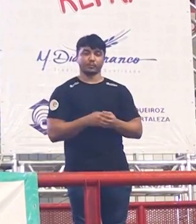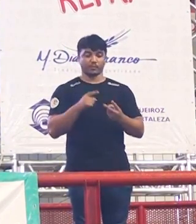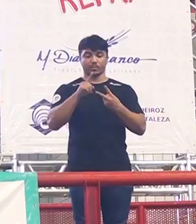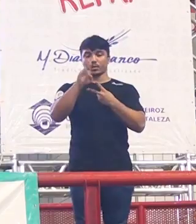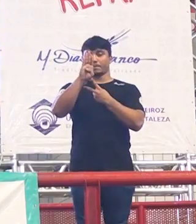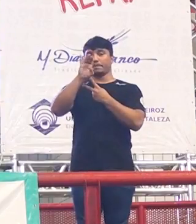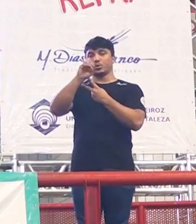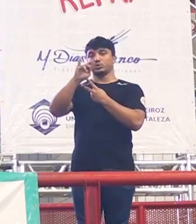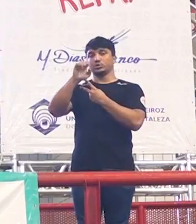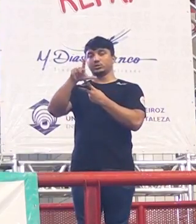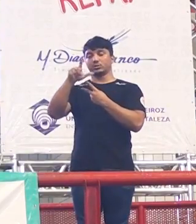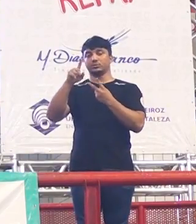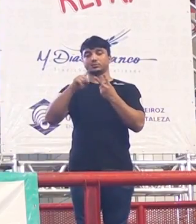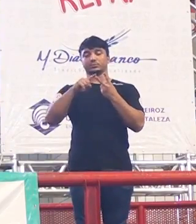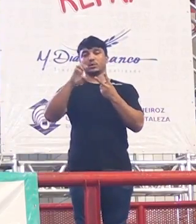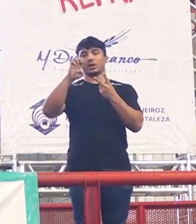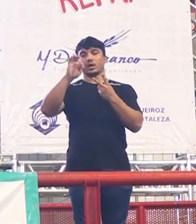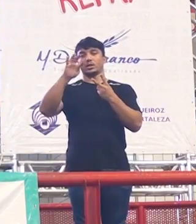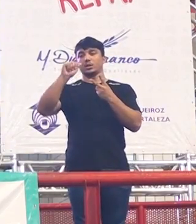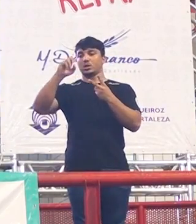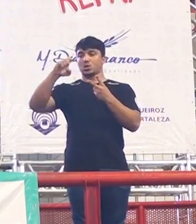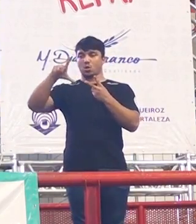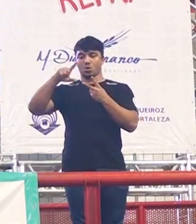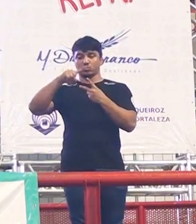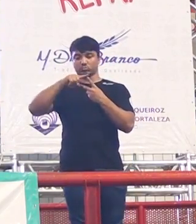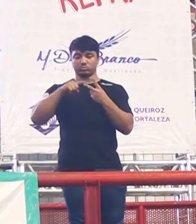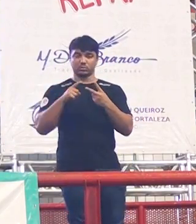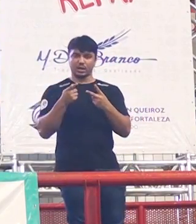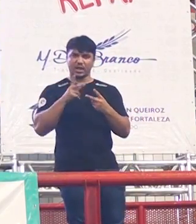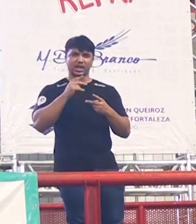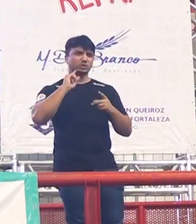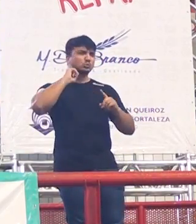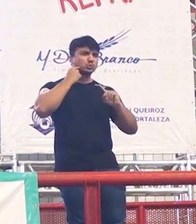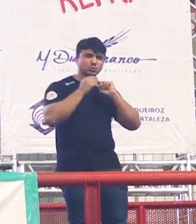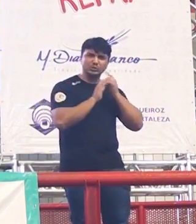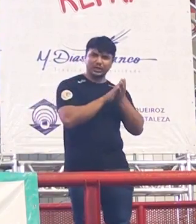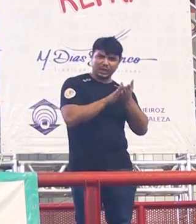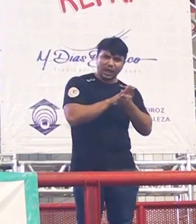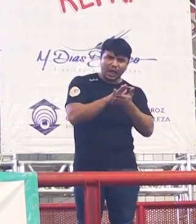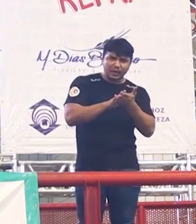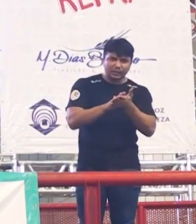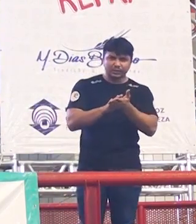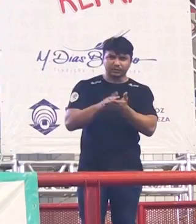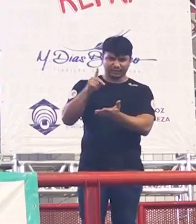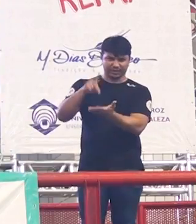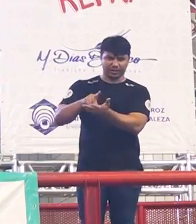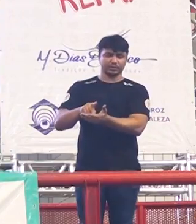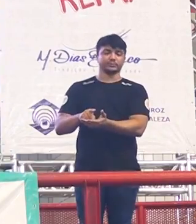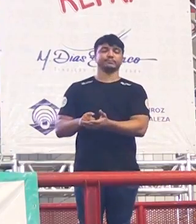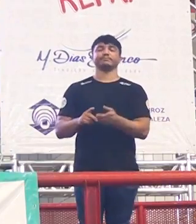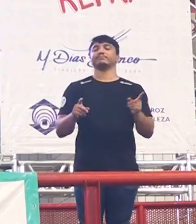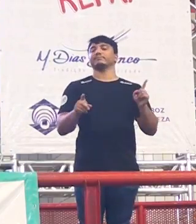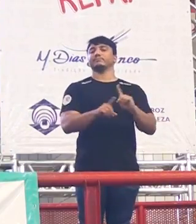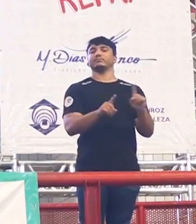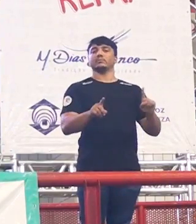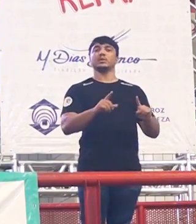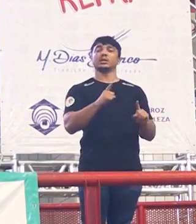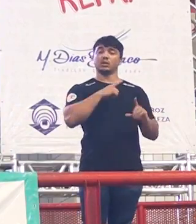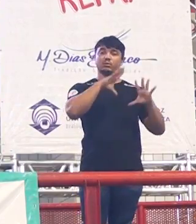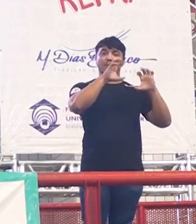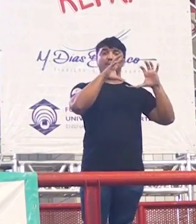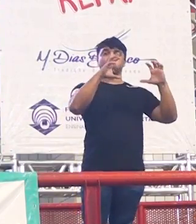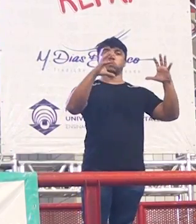Biocombustíveis, como o biodiesel e o etanol, é verdade que eles não poluem? Claro que não, pessoal. Eles poluem. Se duvidar,